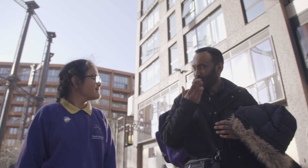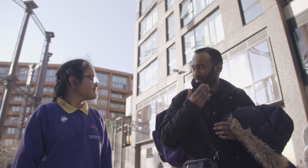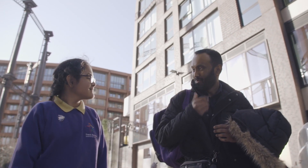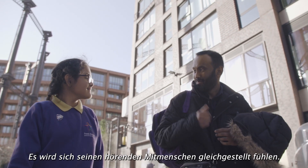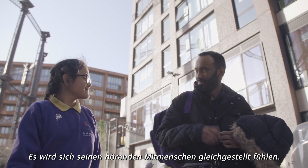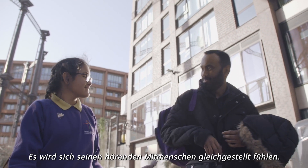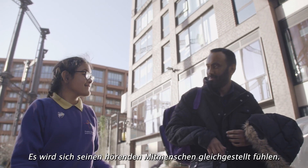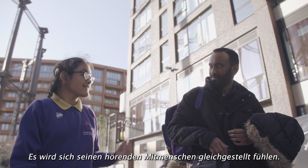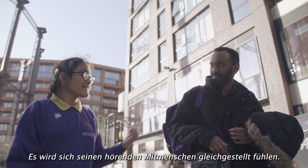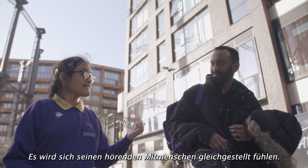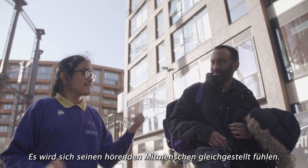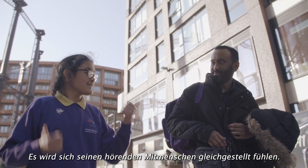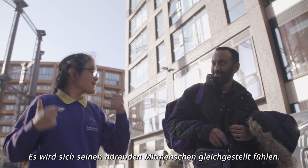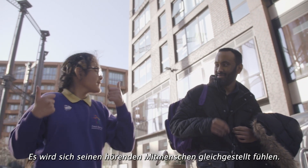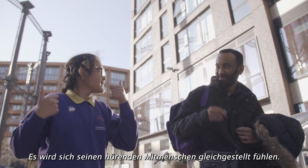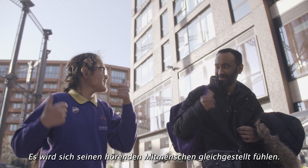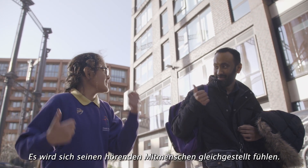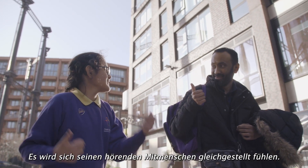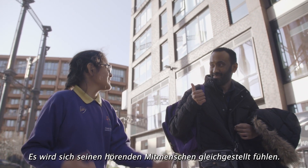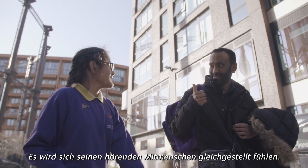It means they will feel equal to their hearing peers.